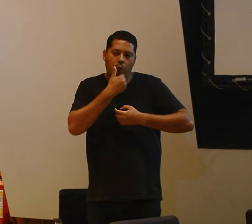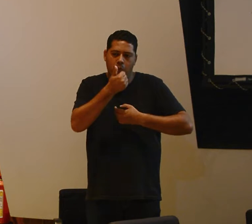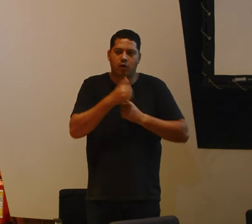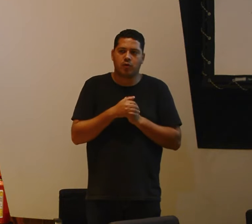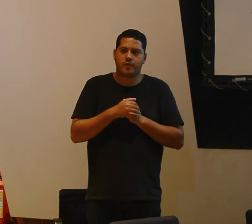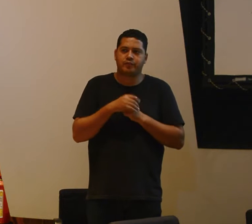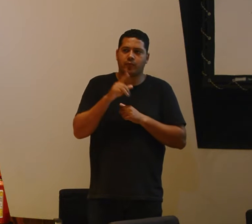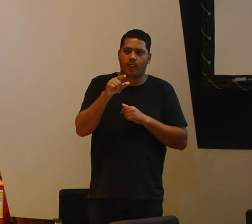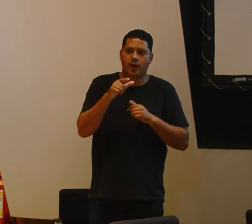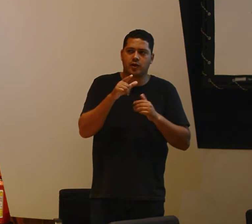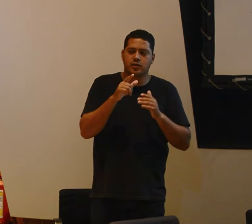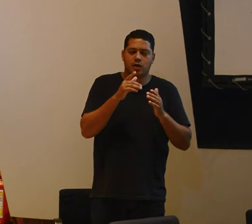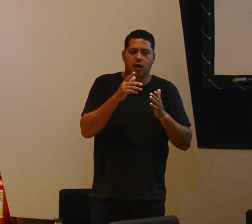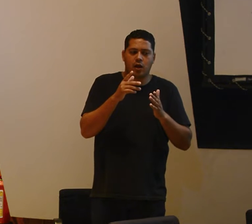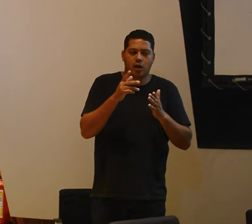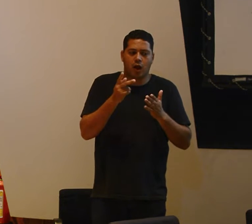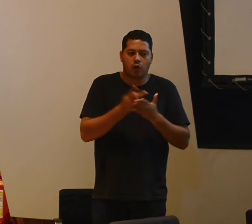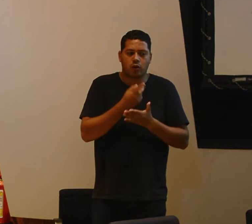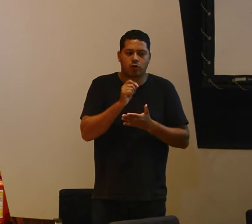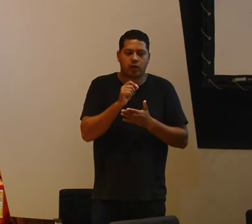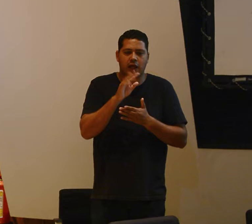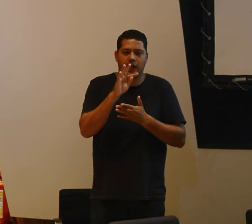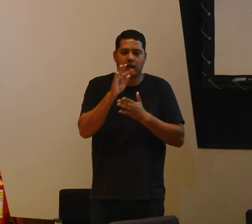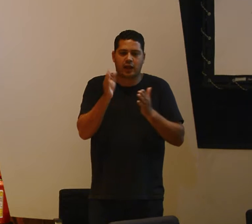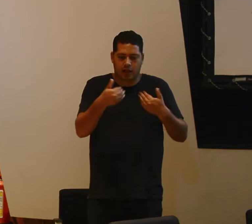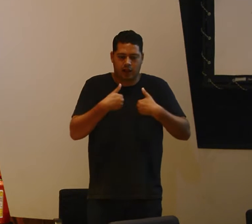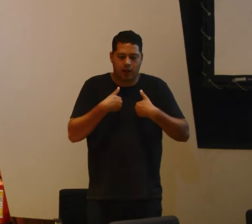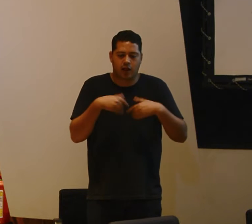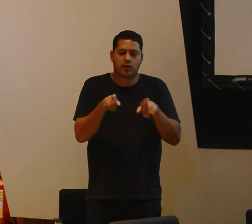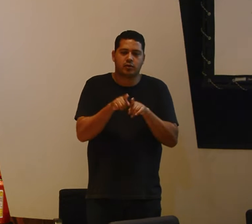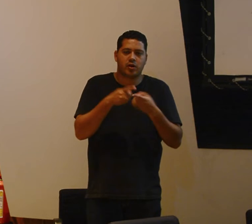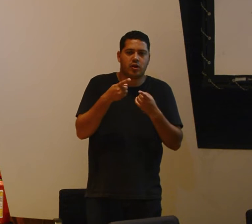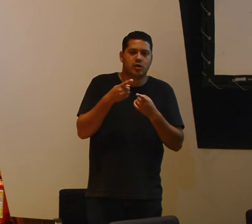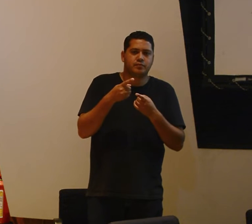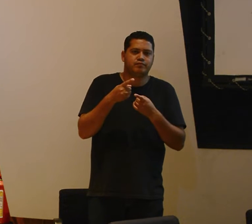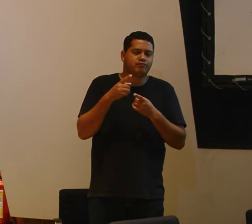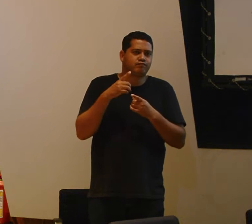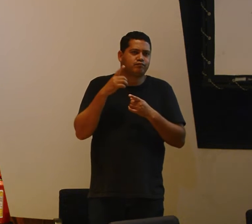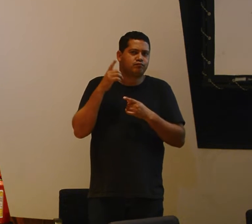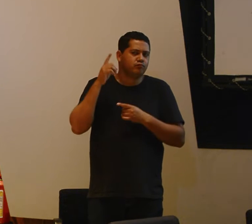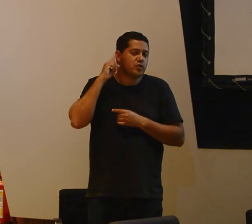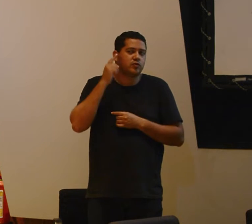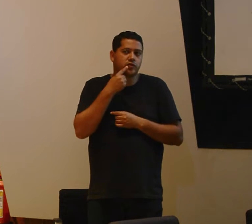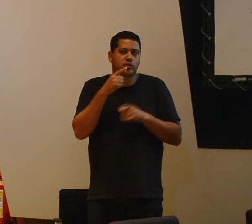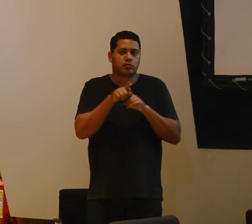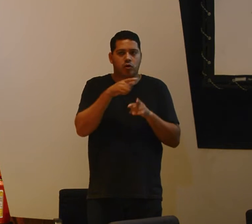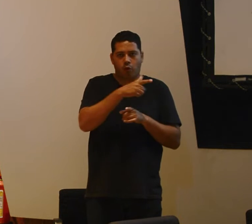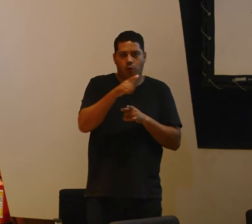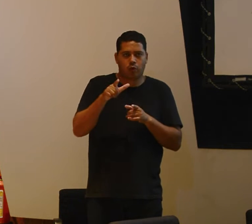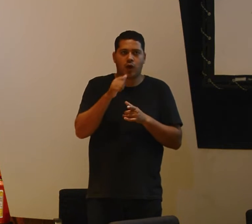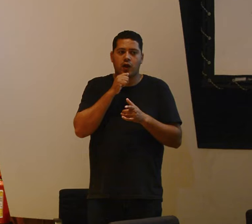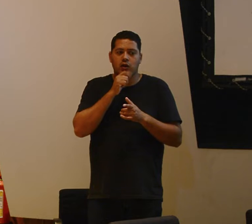esses casos aparecem geralmente em casos de TEA, deficiência auditiva e outras comorbidades. Ainda não é uma parcela